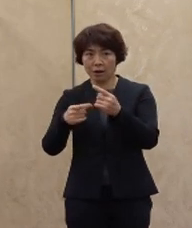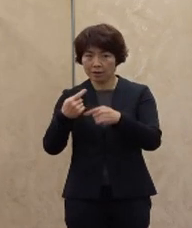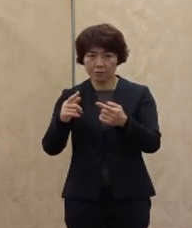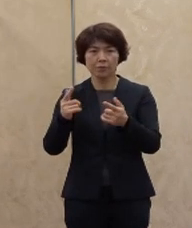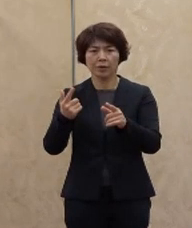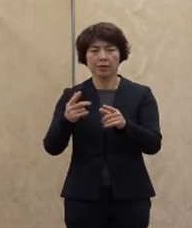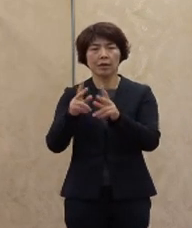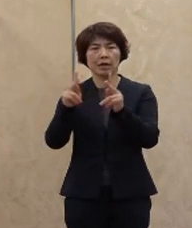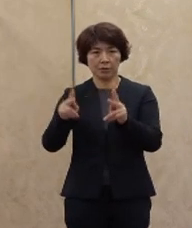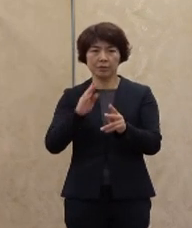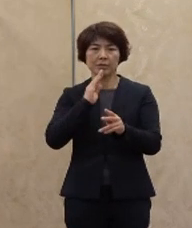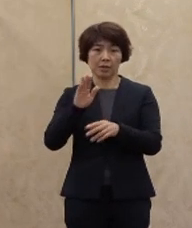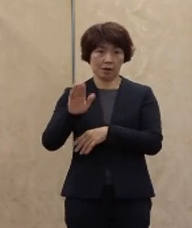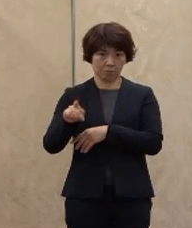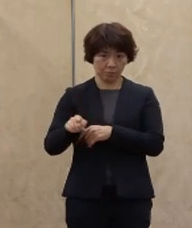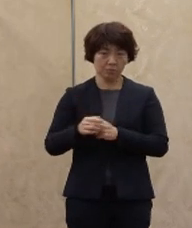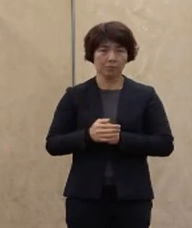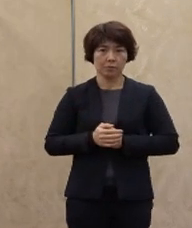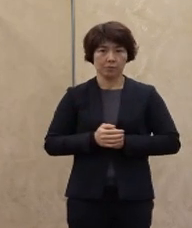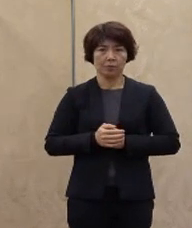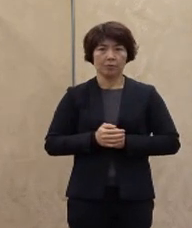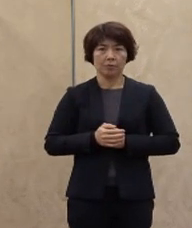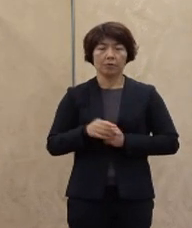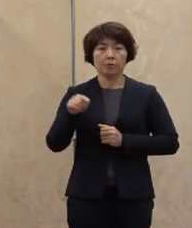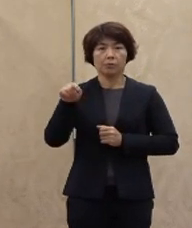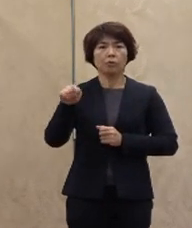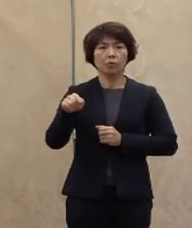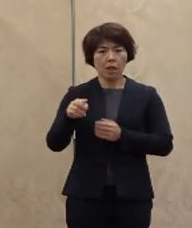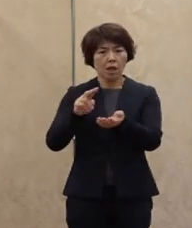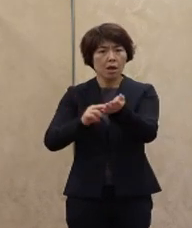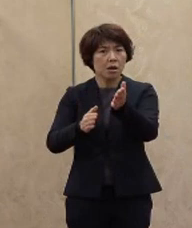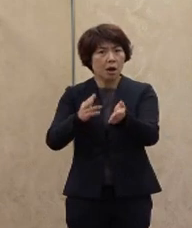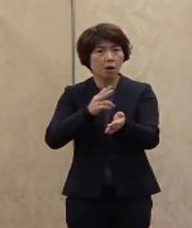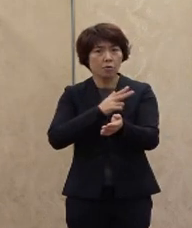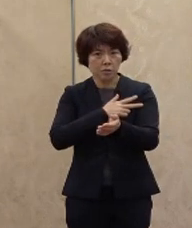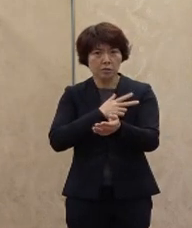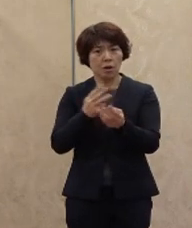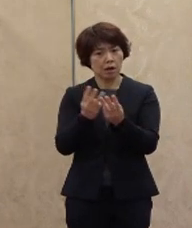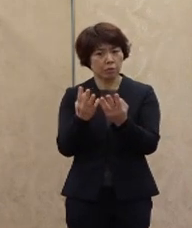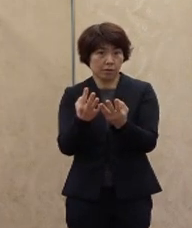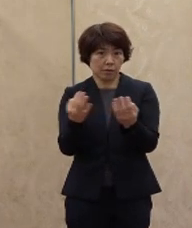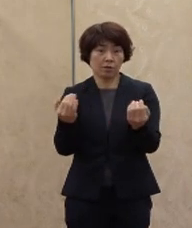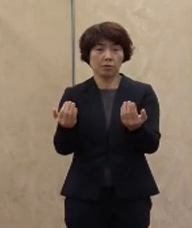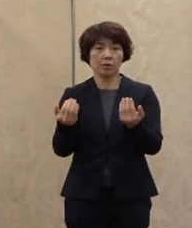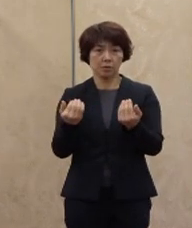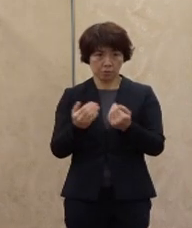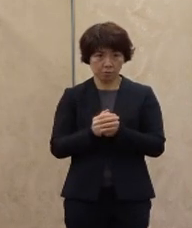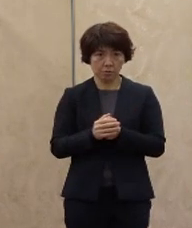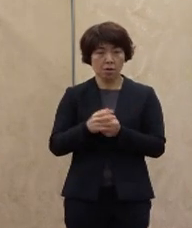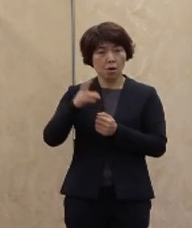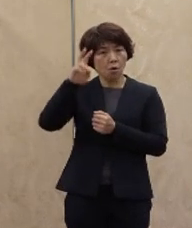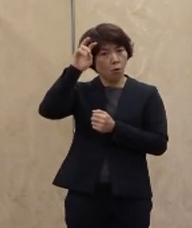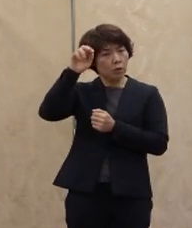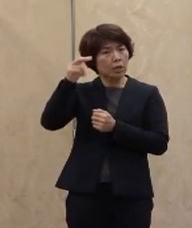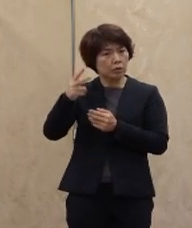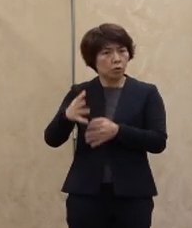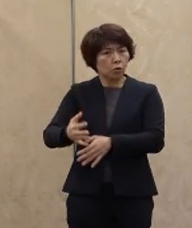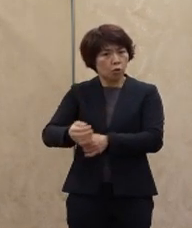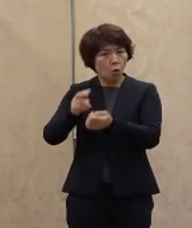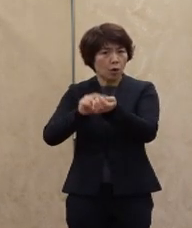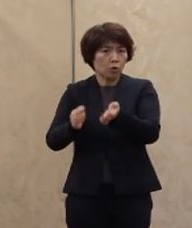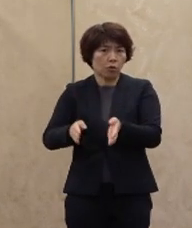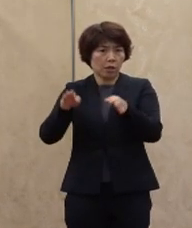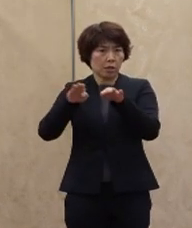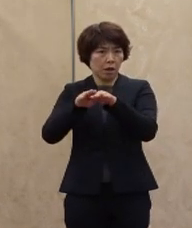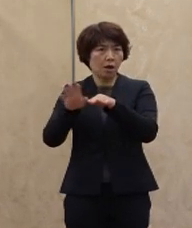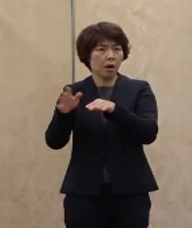題はあるわけです。で、そこで看護師さんが必要になるということで、 これは大阪市の総合医療センターの方から応援を派